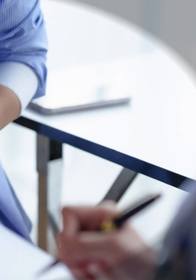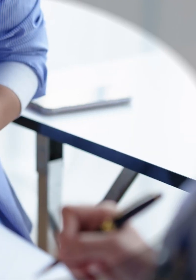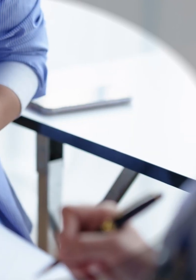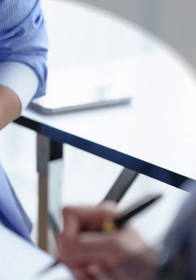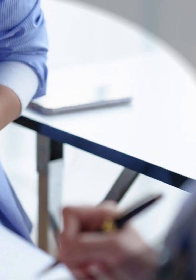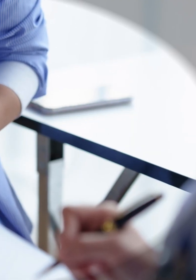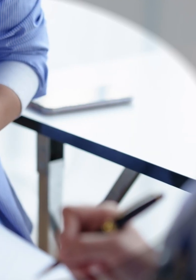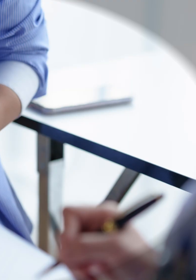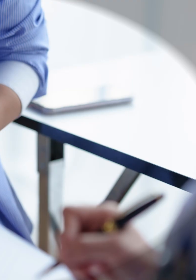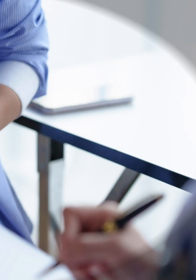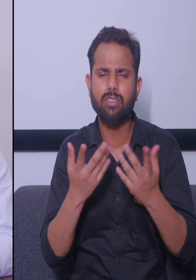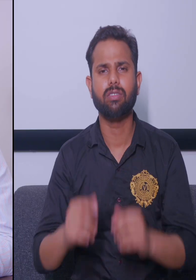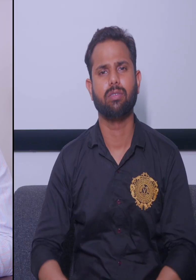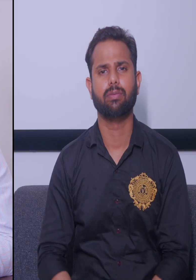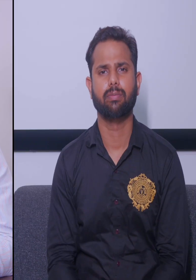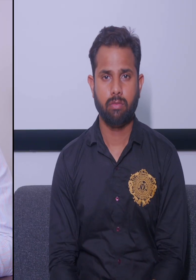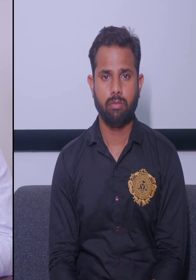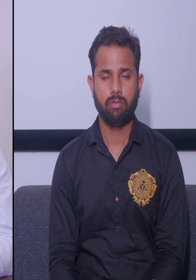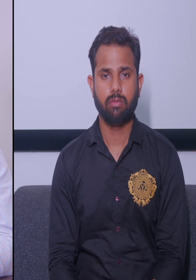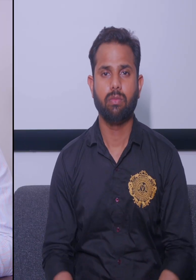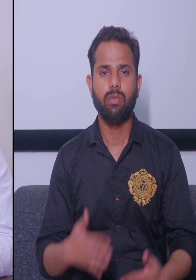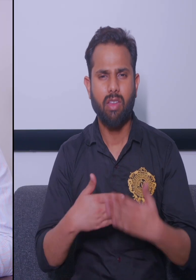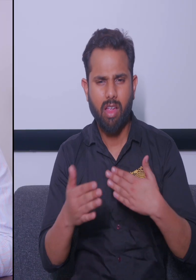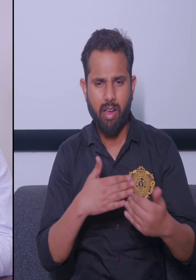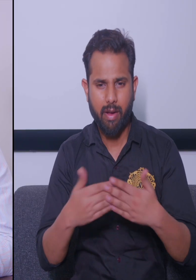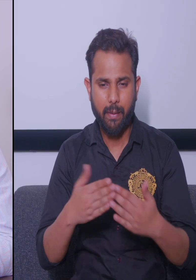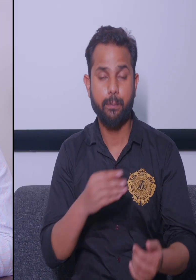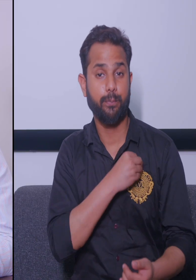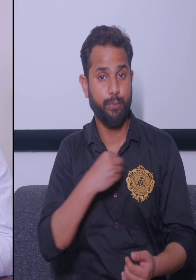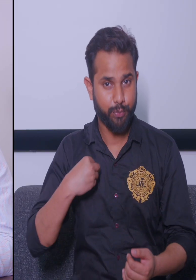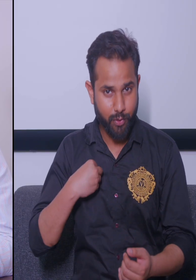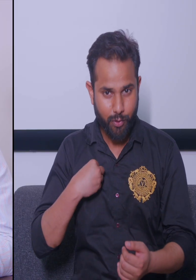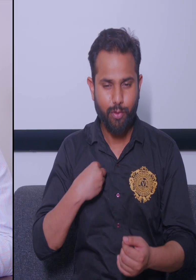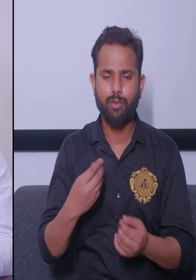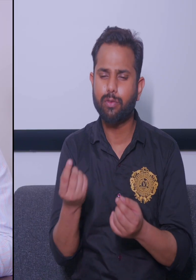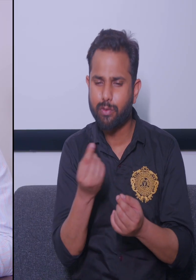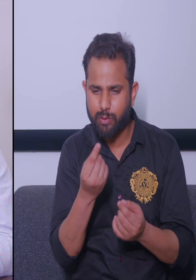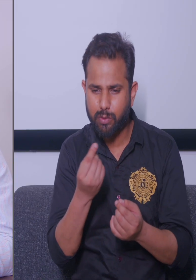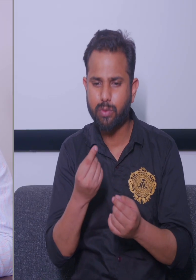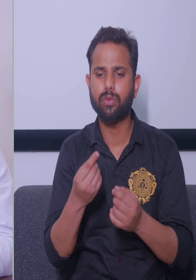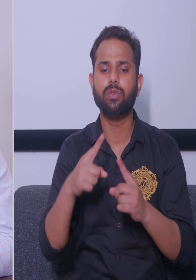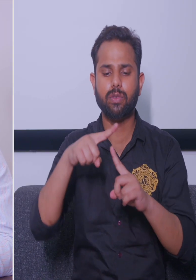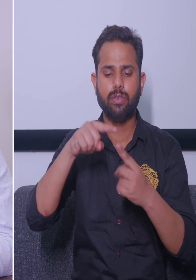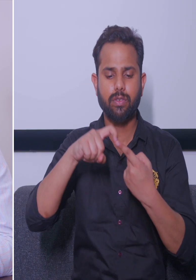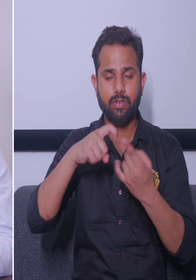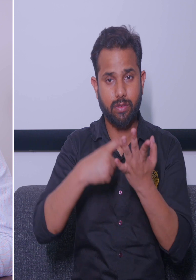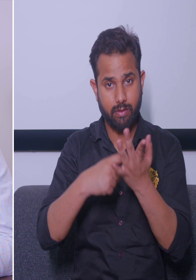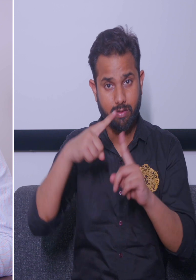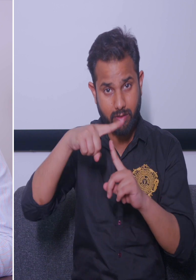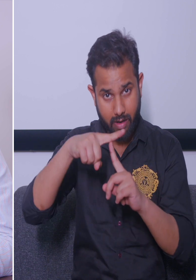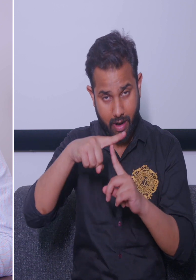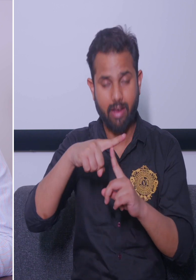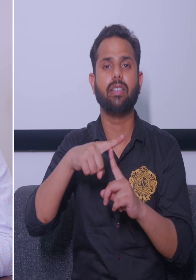हिस्ट्री और सिम्टम्स के बारे में पूछेंगे। इसके अलावा आपके डॉक्टर आपको कुछ टेस्ट एडवाइस करेंगे, जिसमें आते हैं